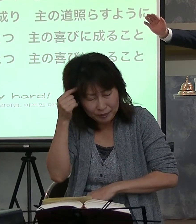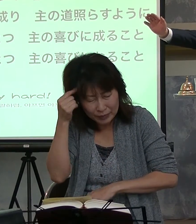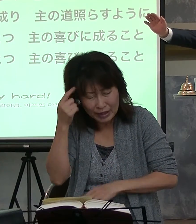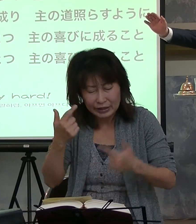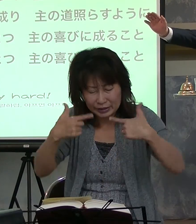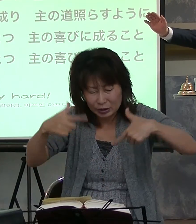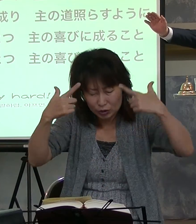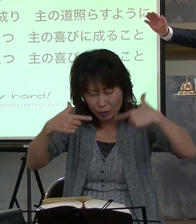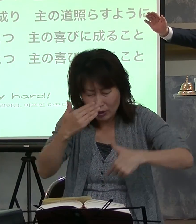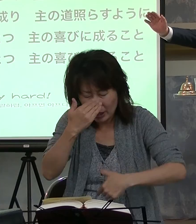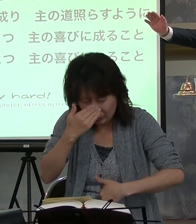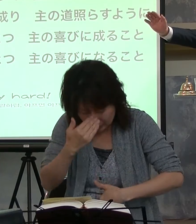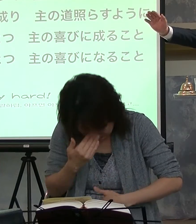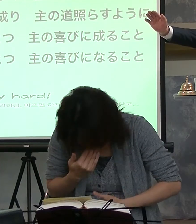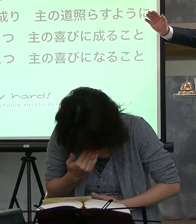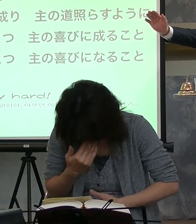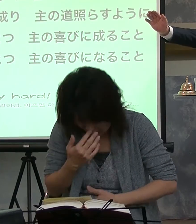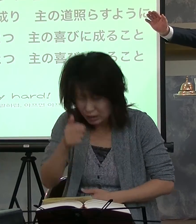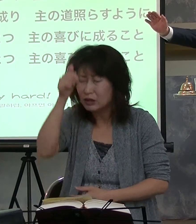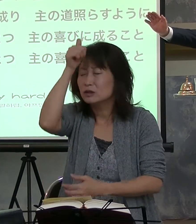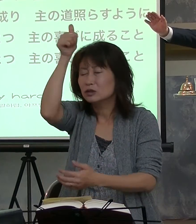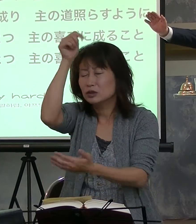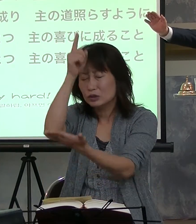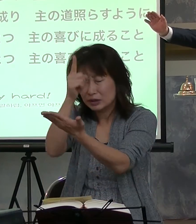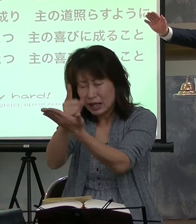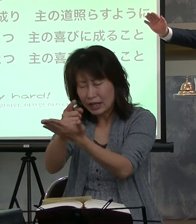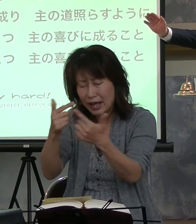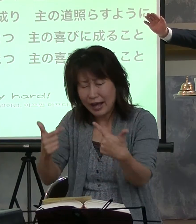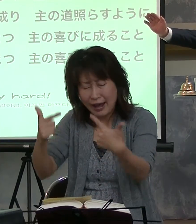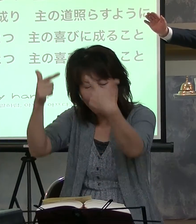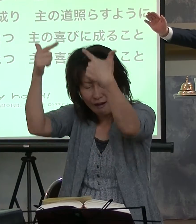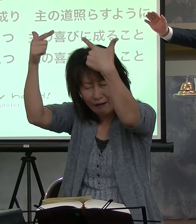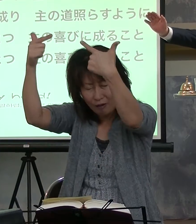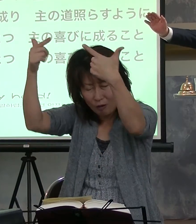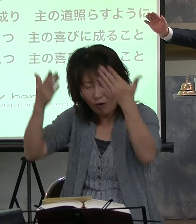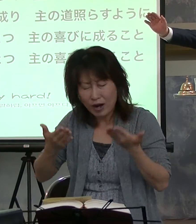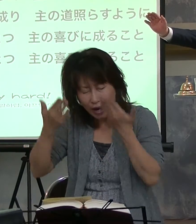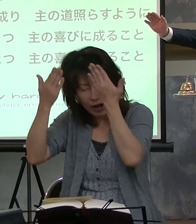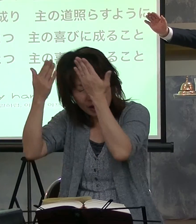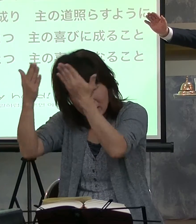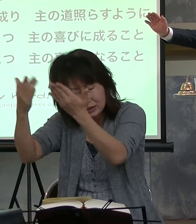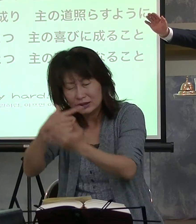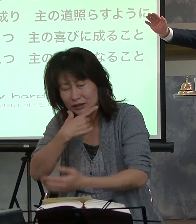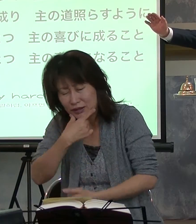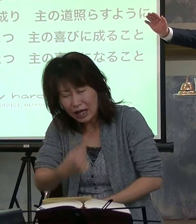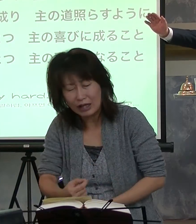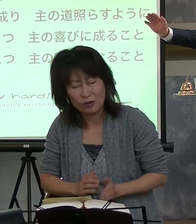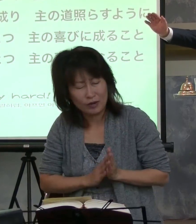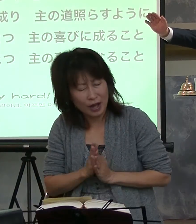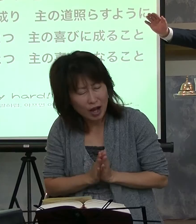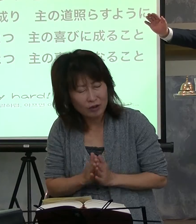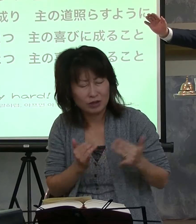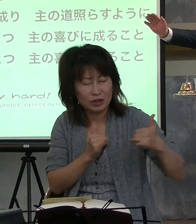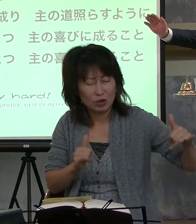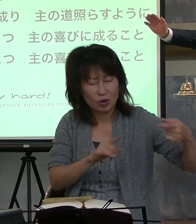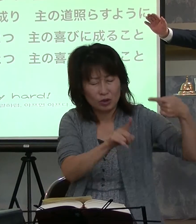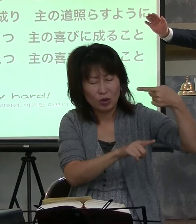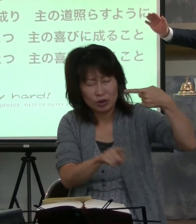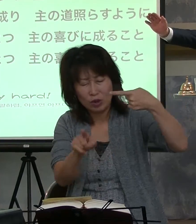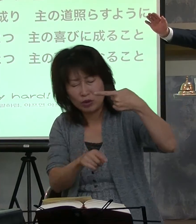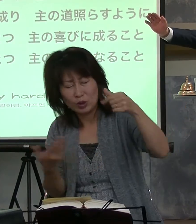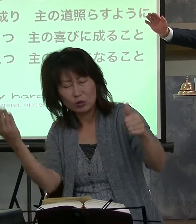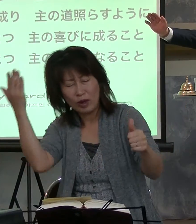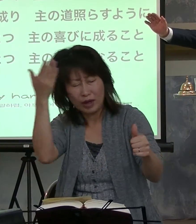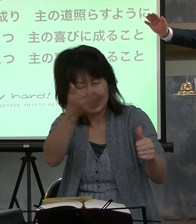って主のみの栄光を競うと願う一人一人の意味、その働